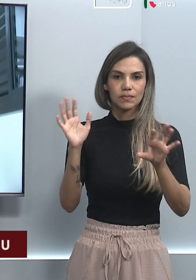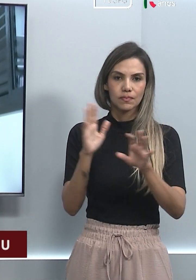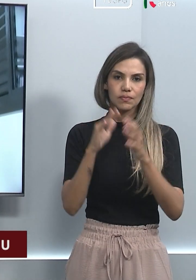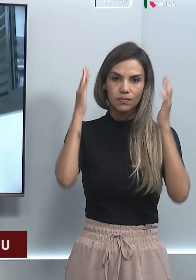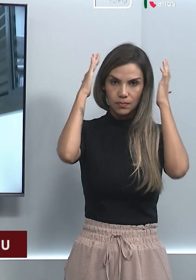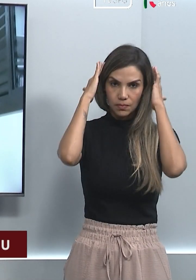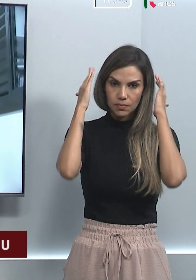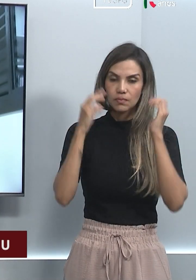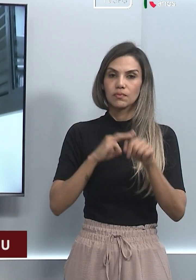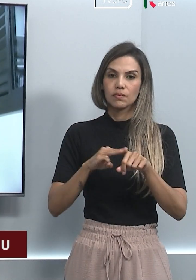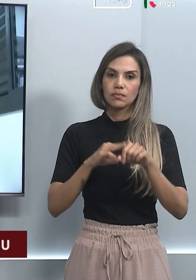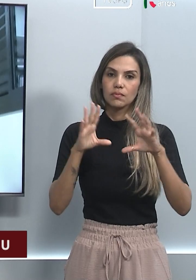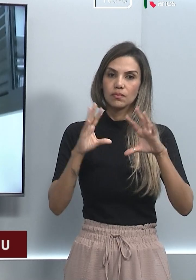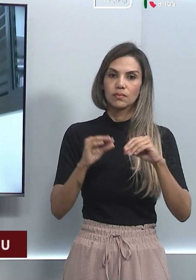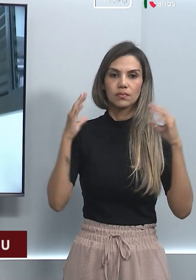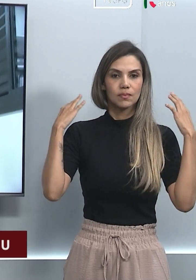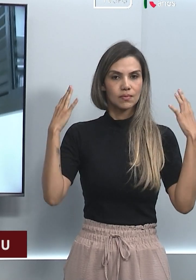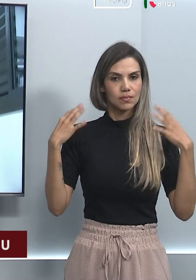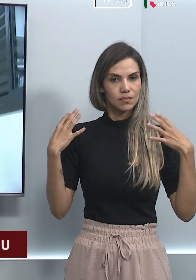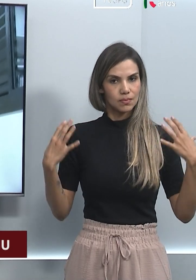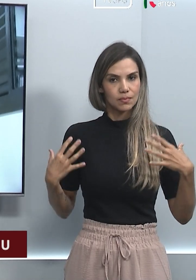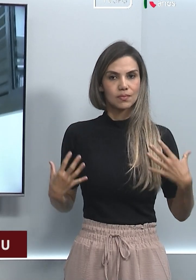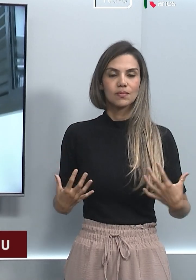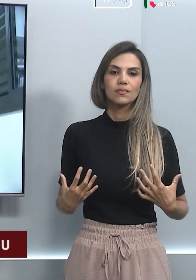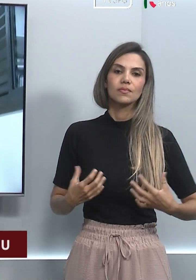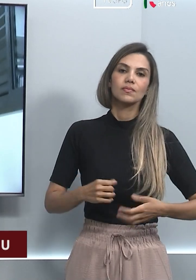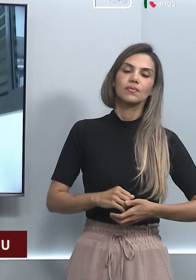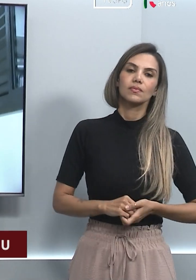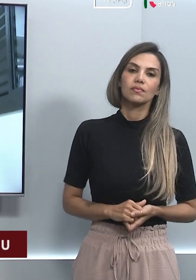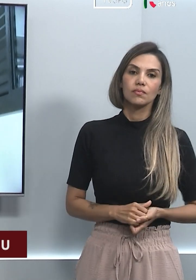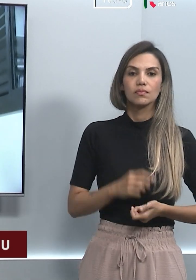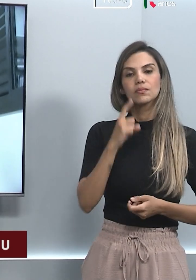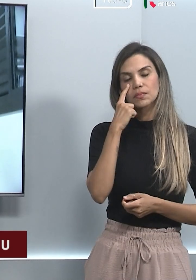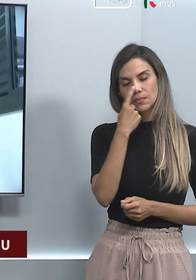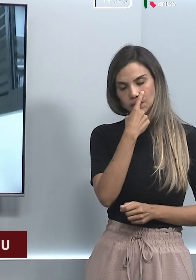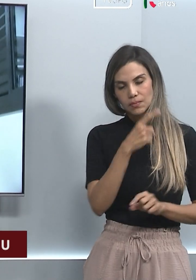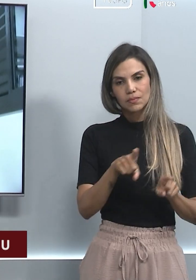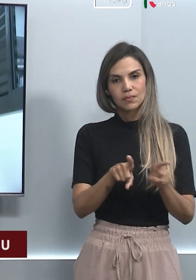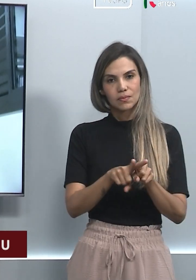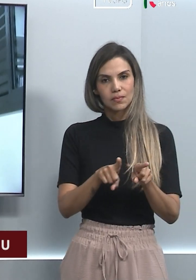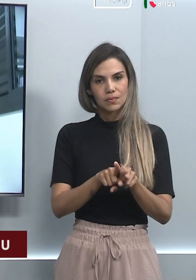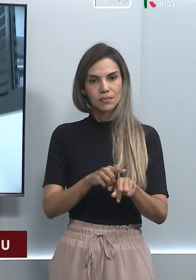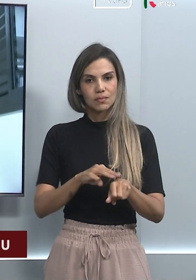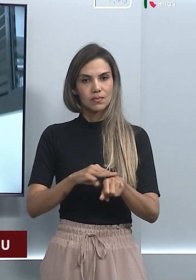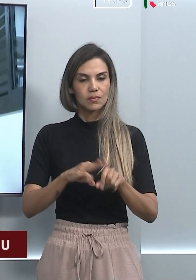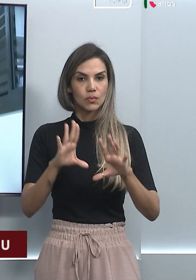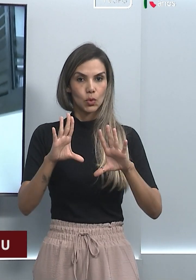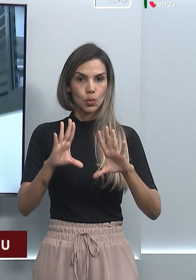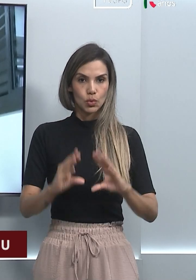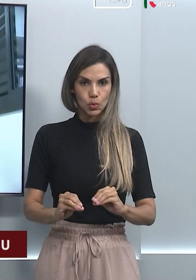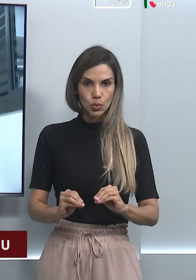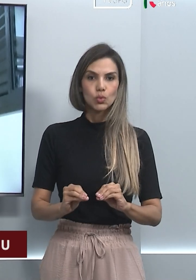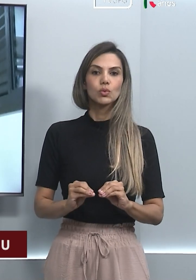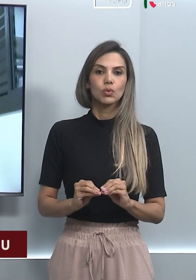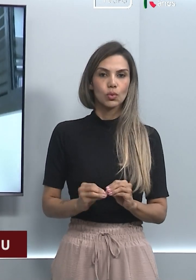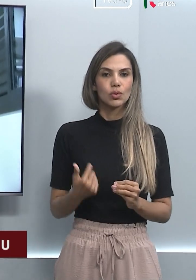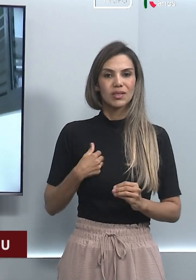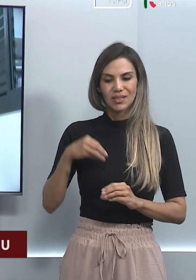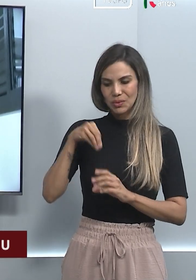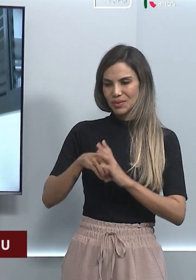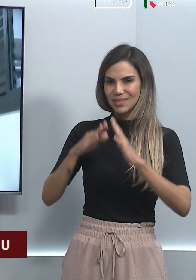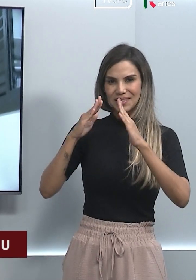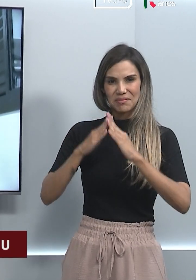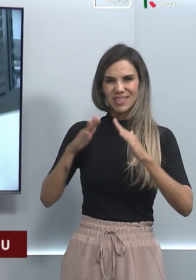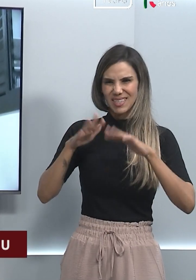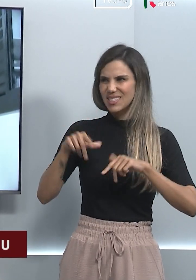cabelos castanhos escuros, ondulados, abaixo do ombro. Meus olhos também são castanhos escuros e eu estou na minha casa, com algumas coisas no